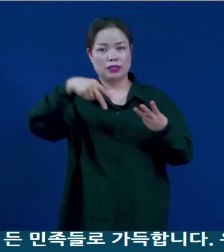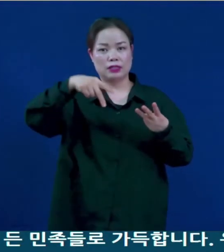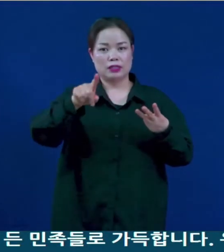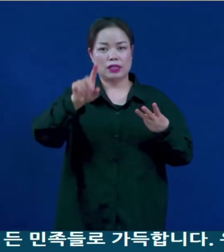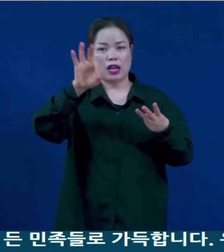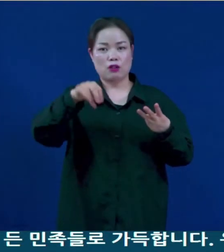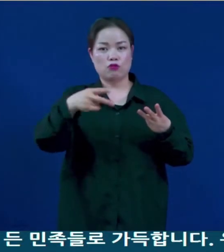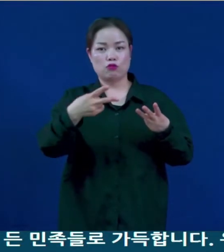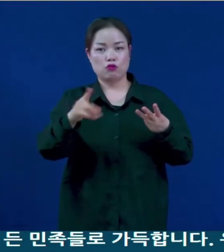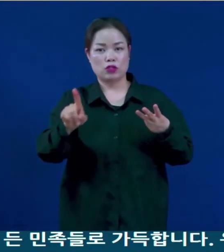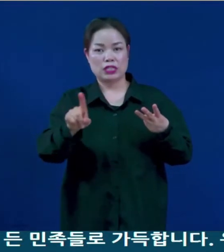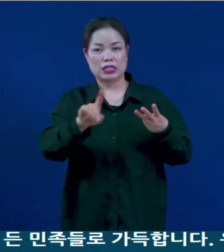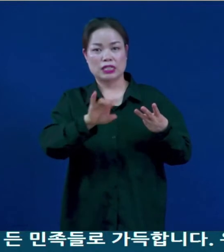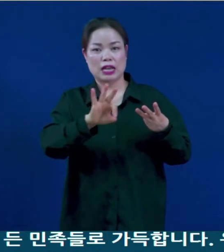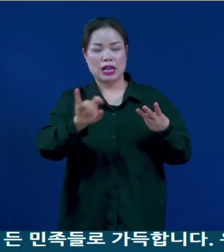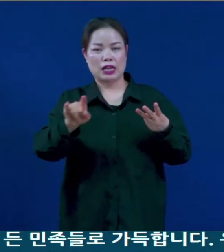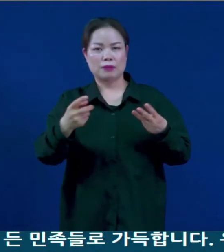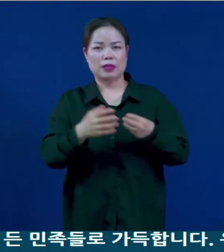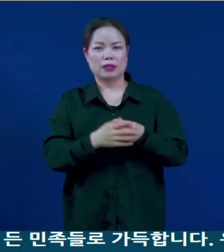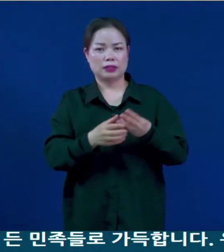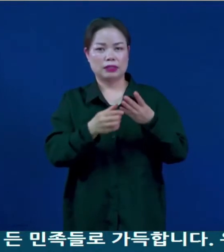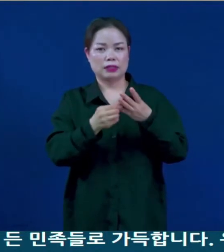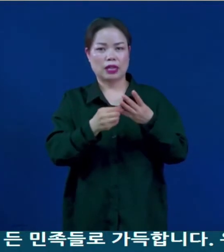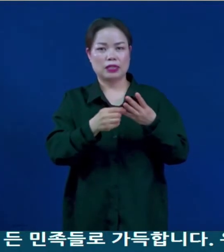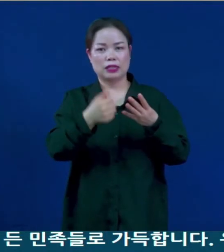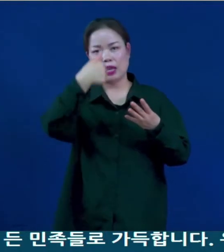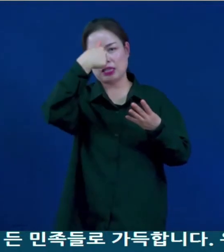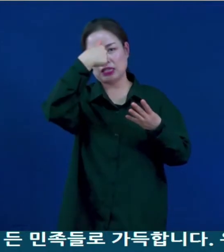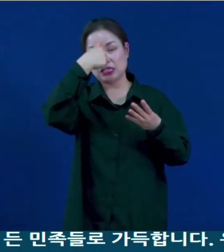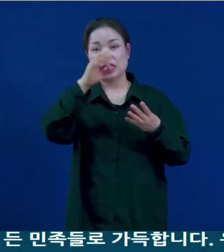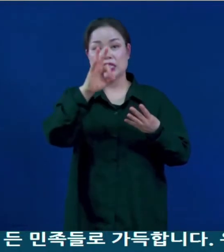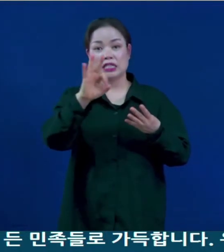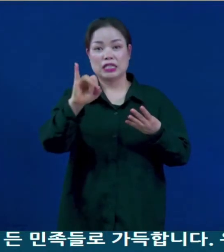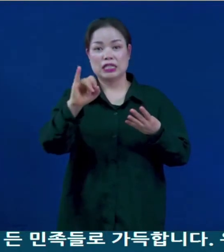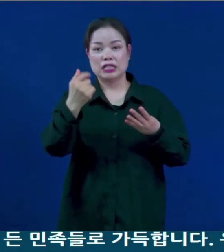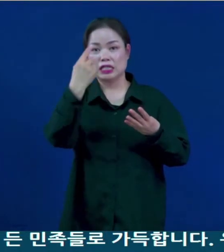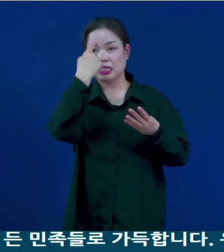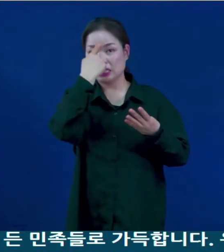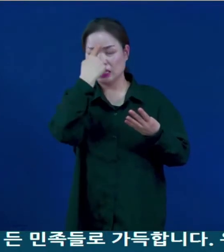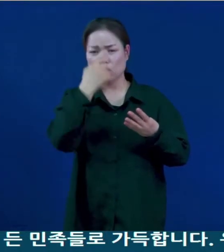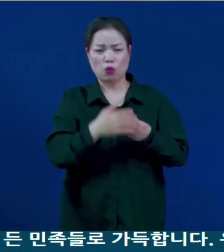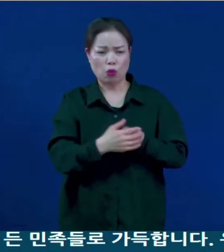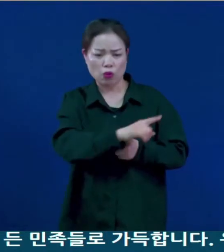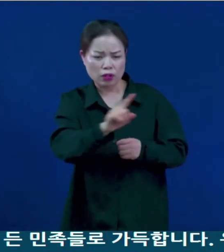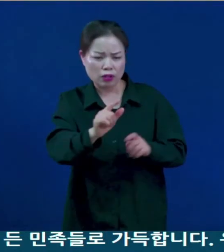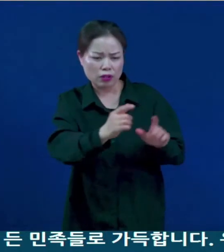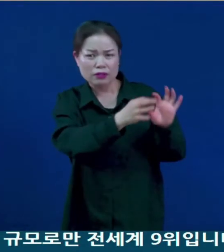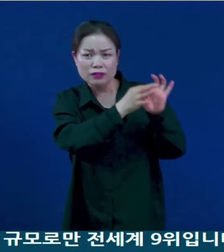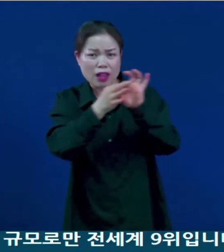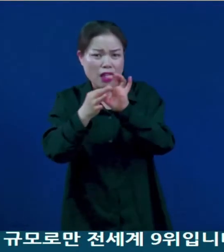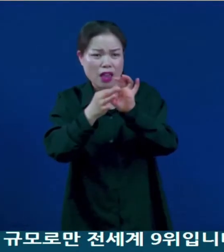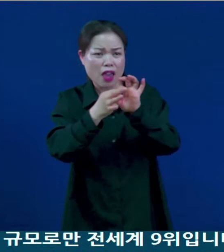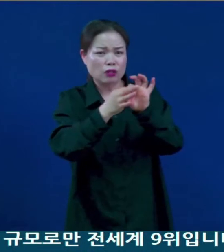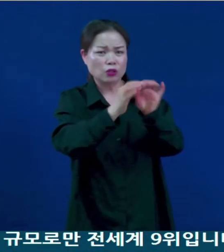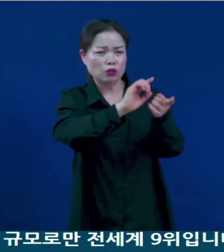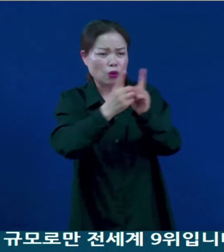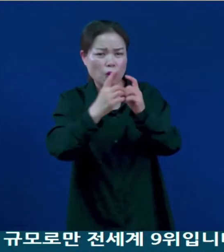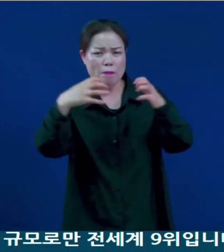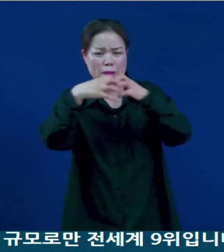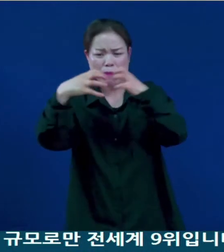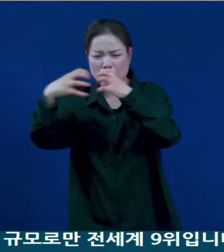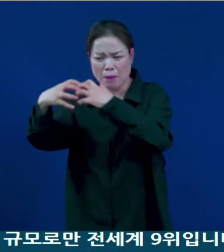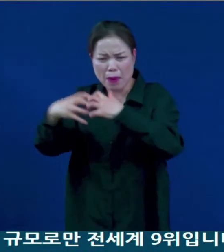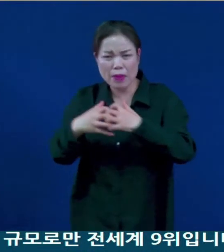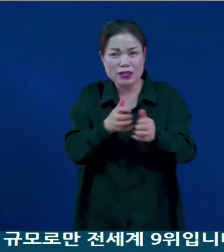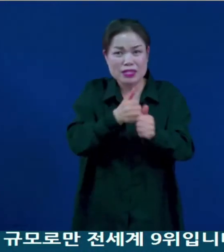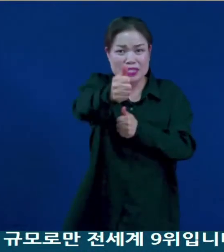사우디아라비아, 4위가 인도입니다. 이런 나라들은 계속 서로 싸우면